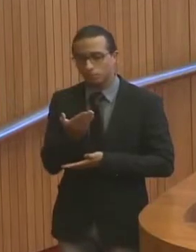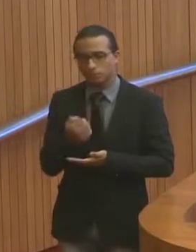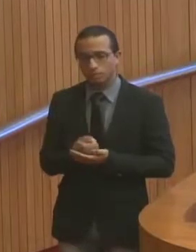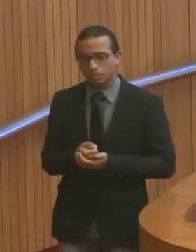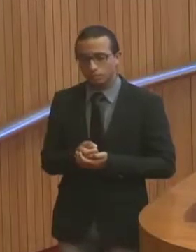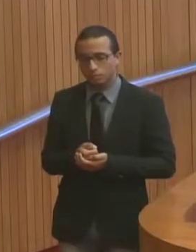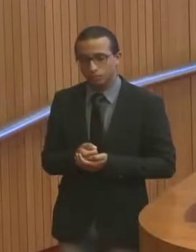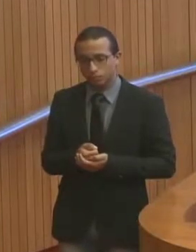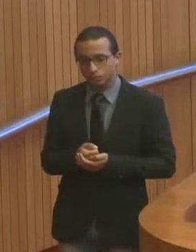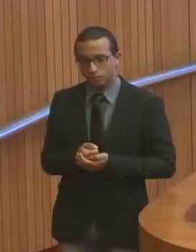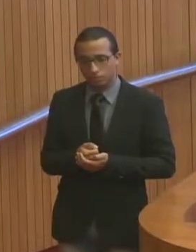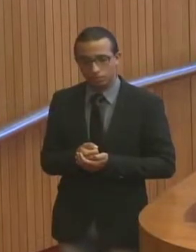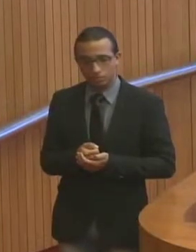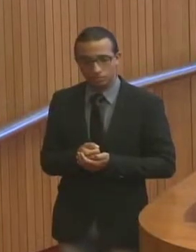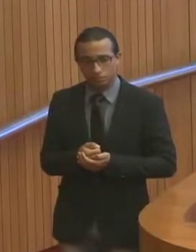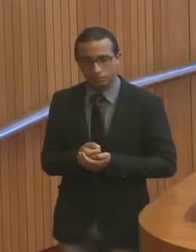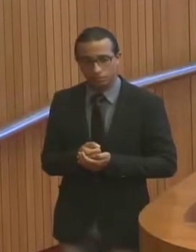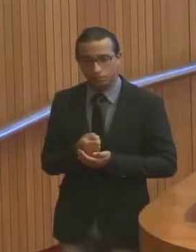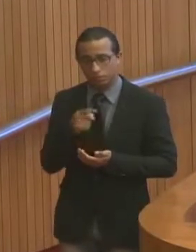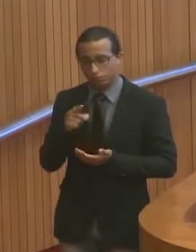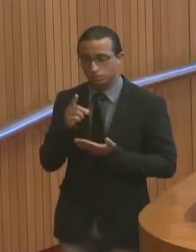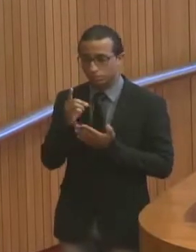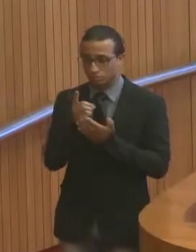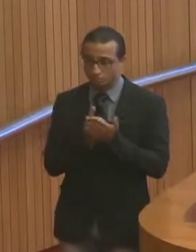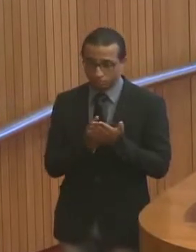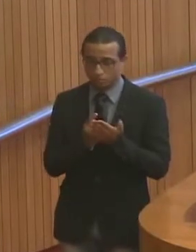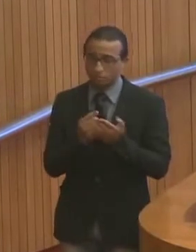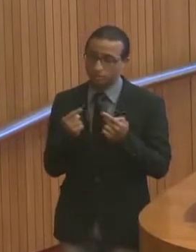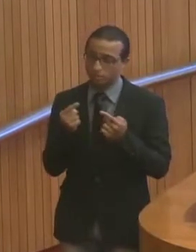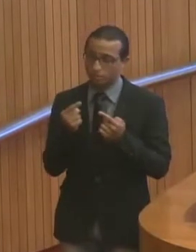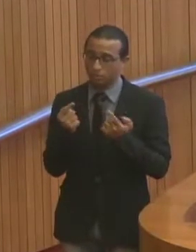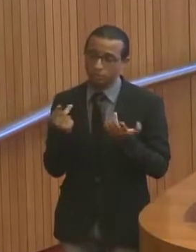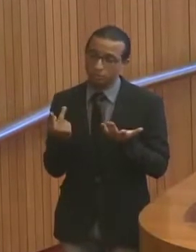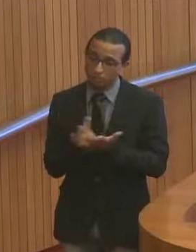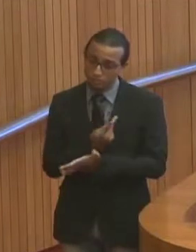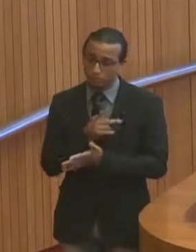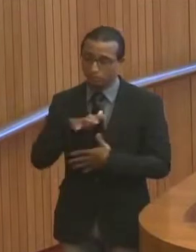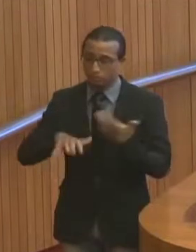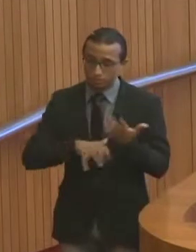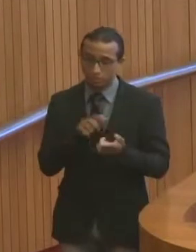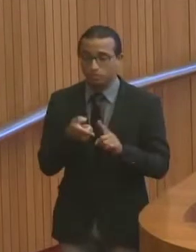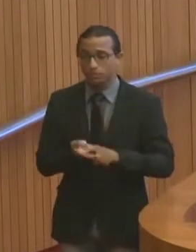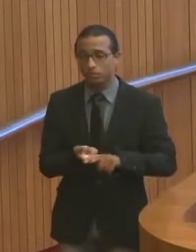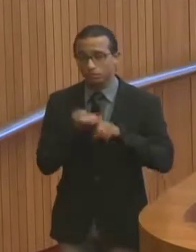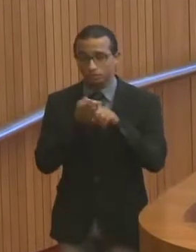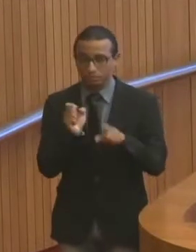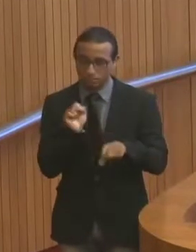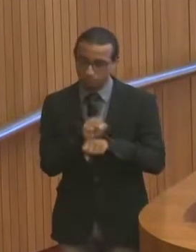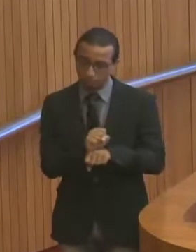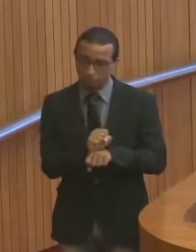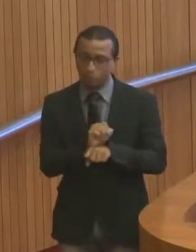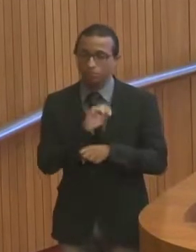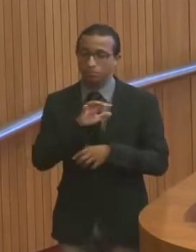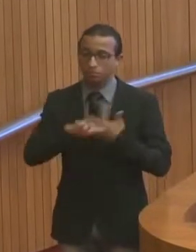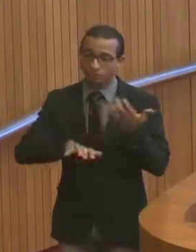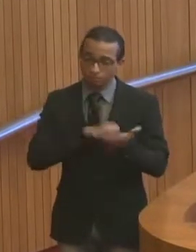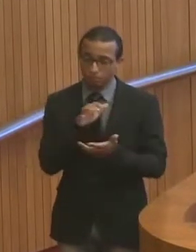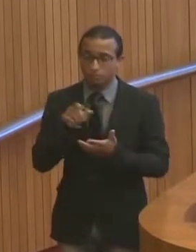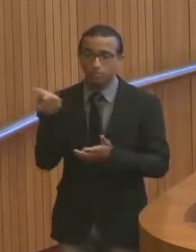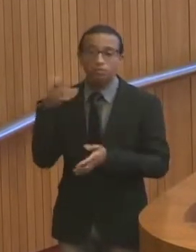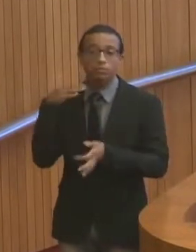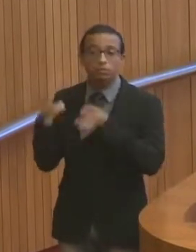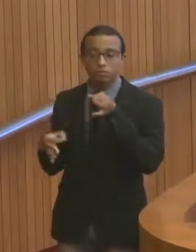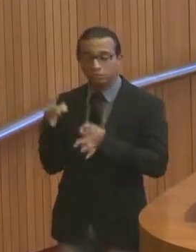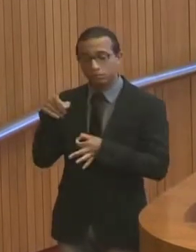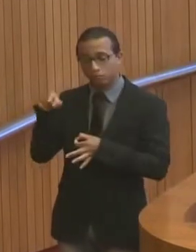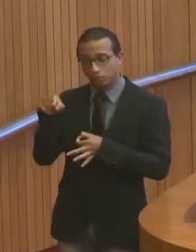declaração da abusividade e ilegalidade da greve, suspensão do movimento, até que seja julgado o mérito